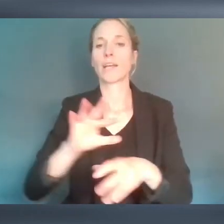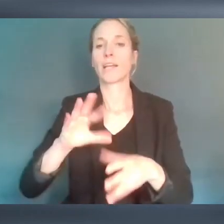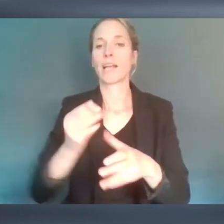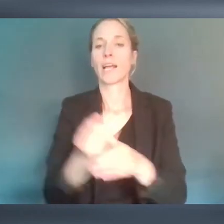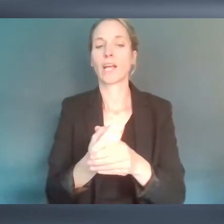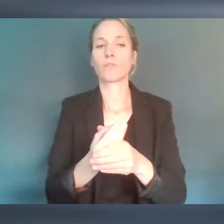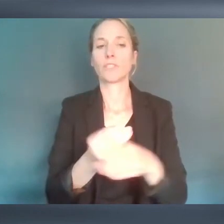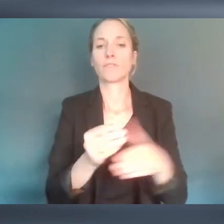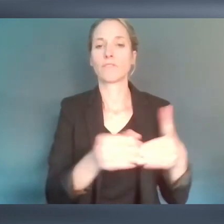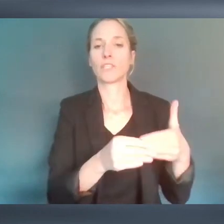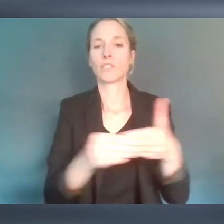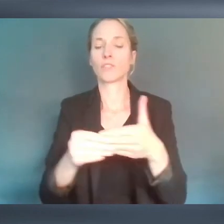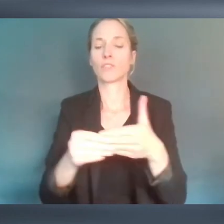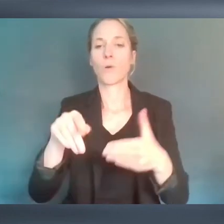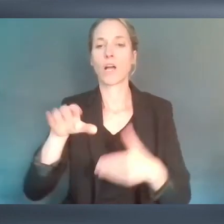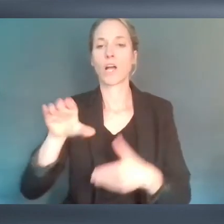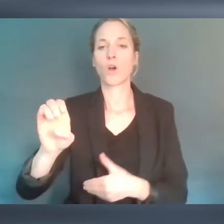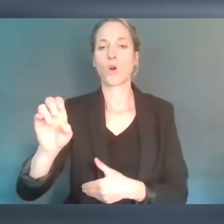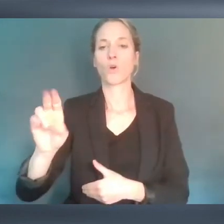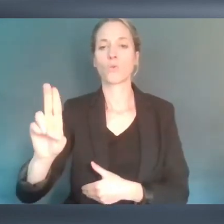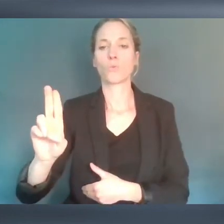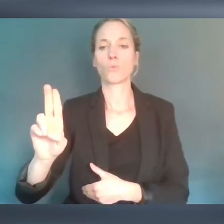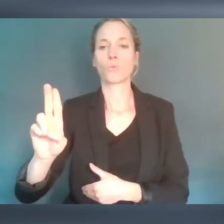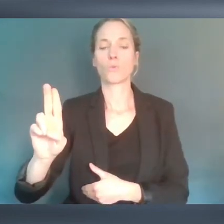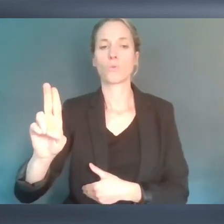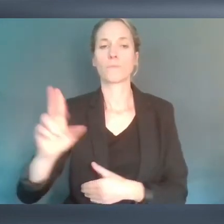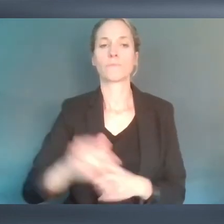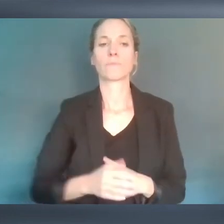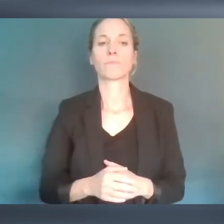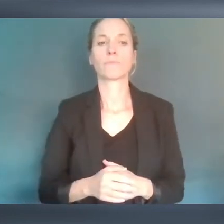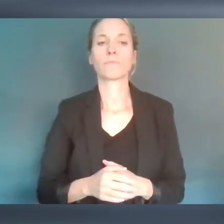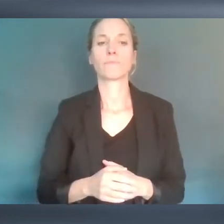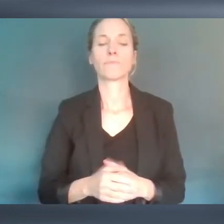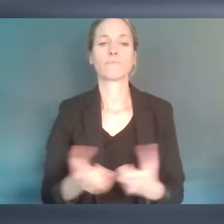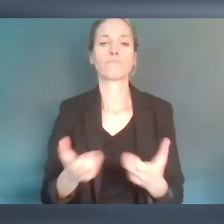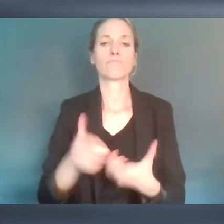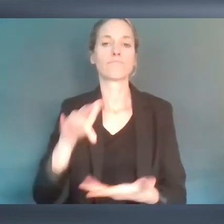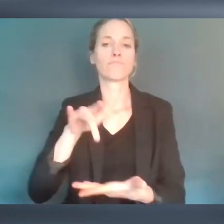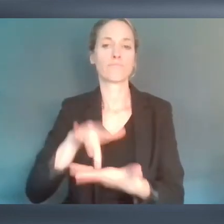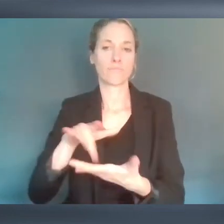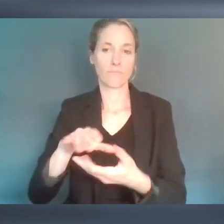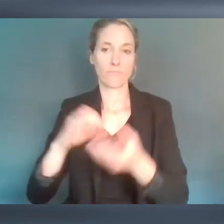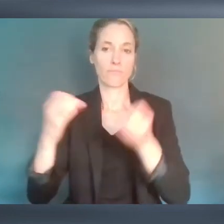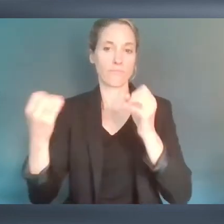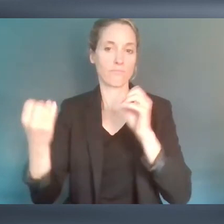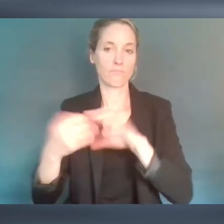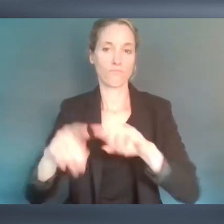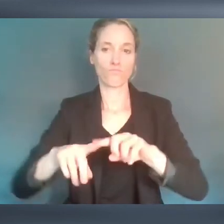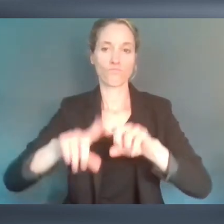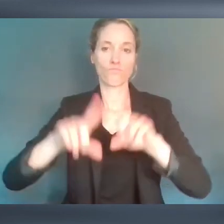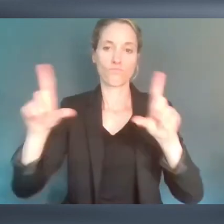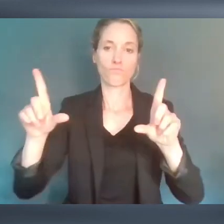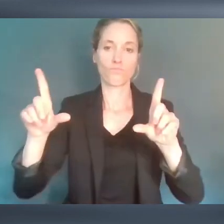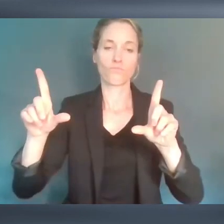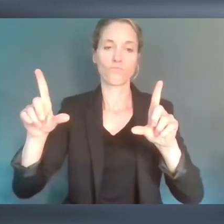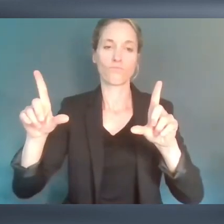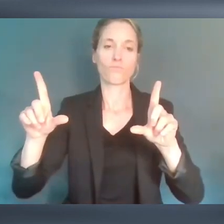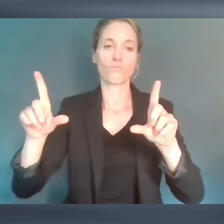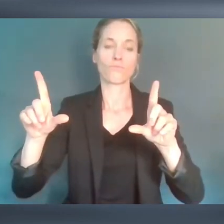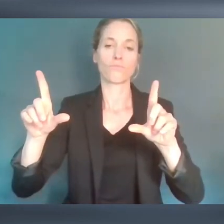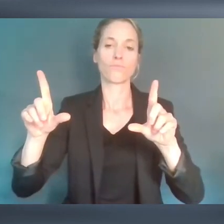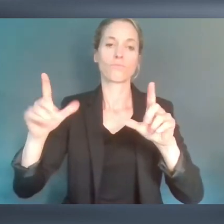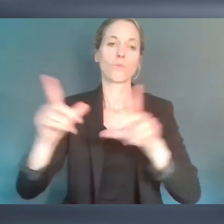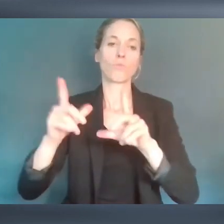inclusiveleadership.eu où vous avez par exemple un simple site internet qui vous fait un quick check de si vous êtes ou